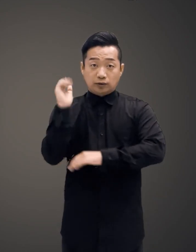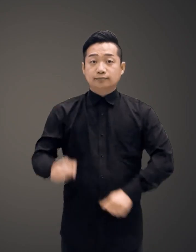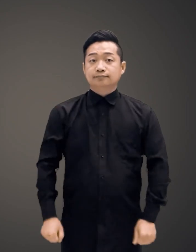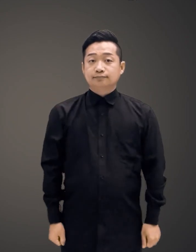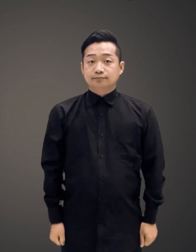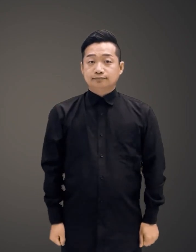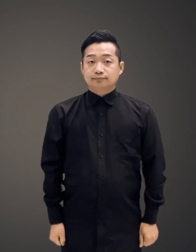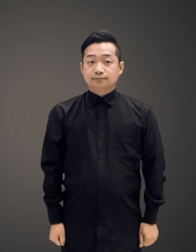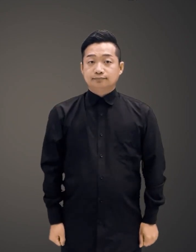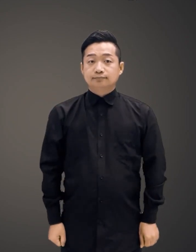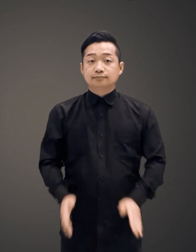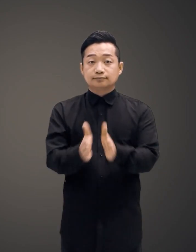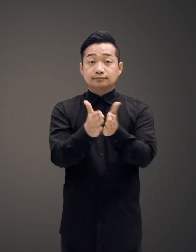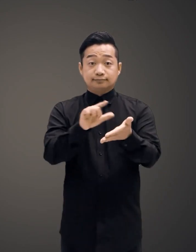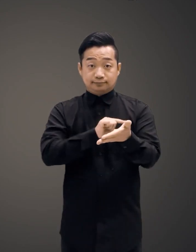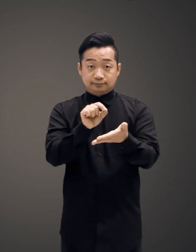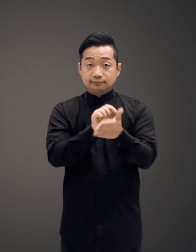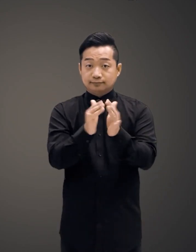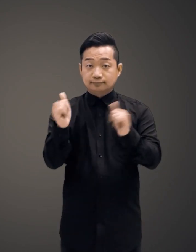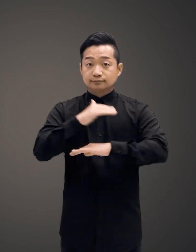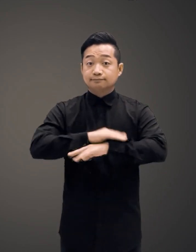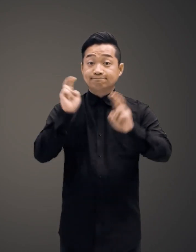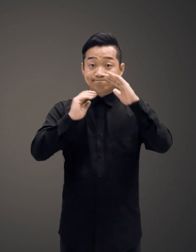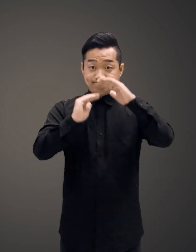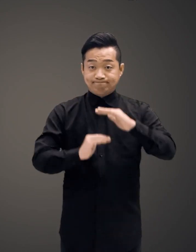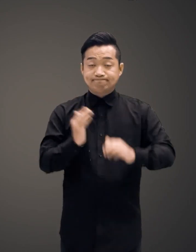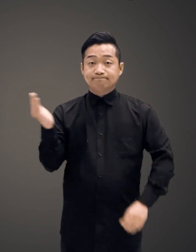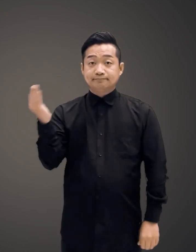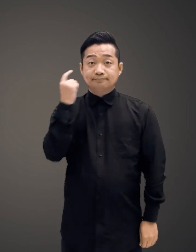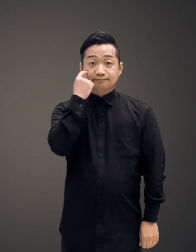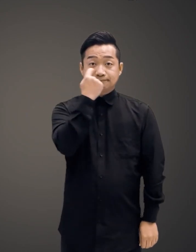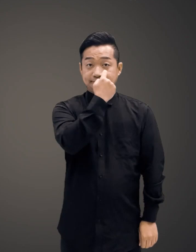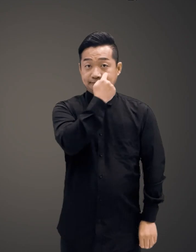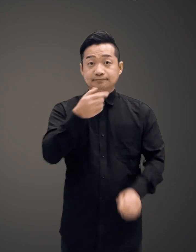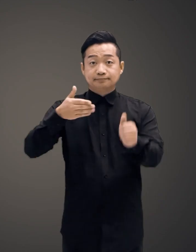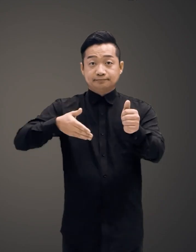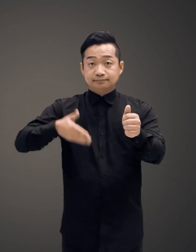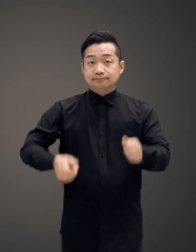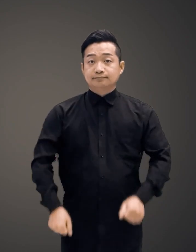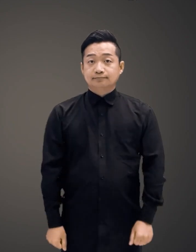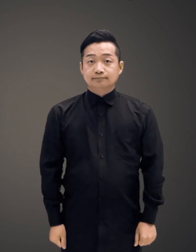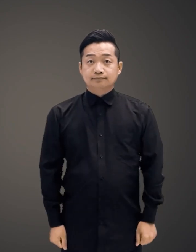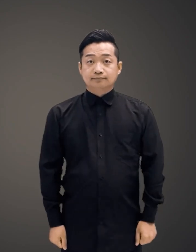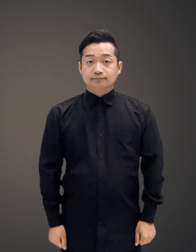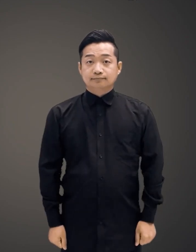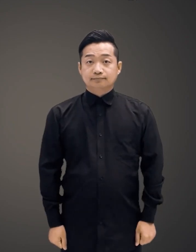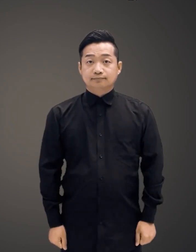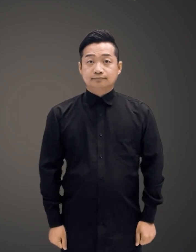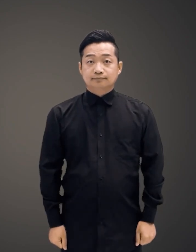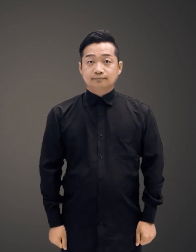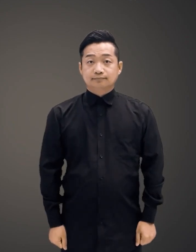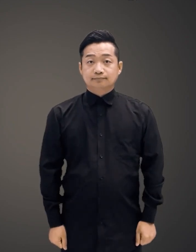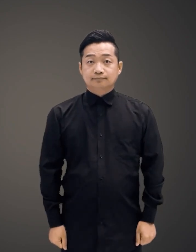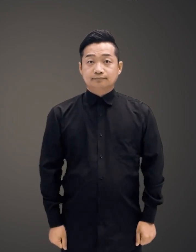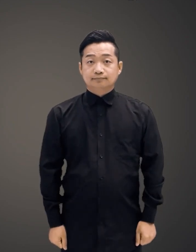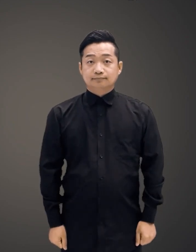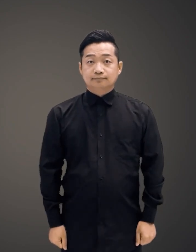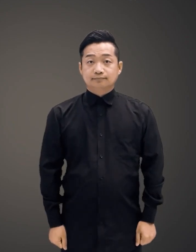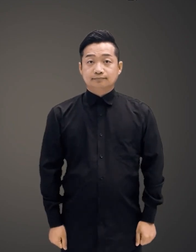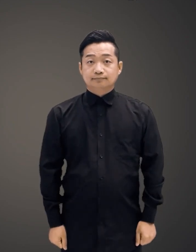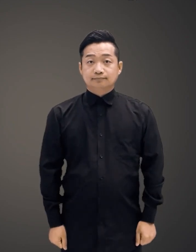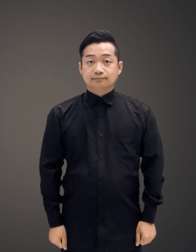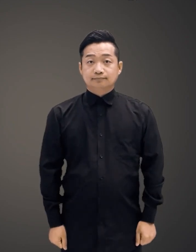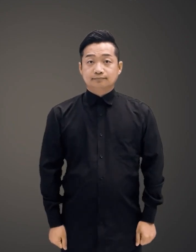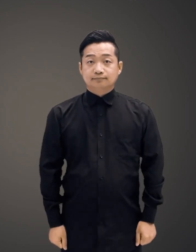소설. 도서명 죽어 마땅한 자. 저자 마이클 코리타.